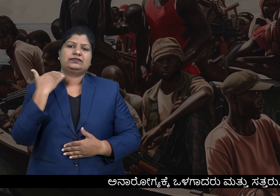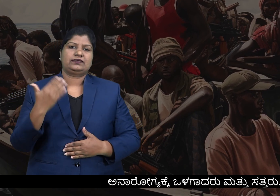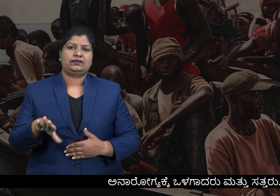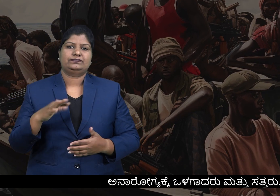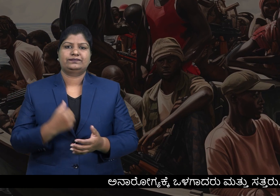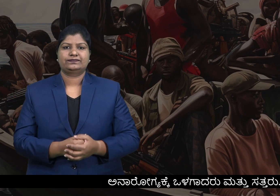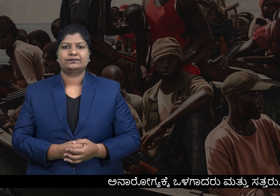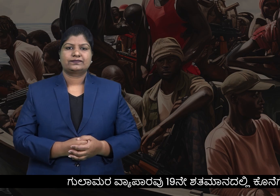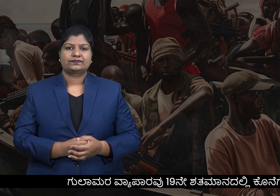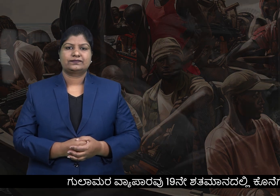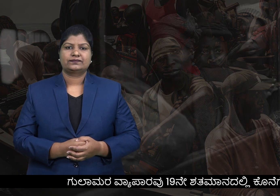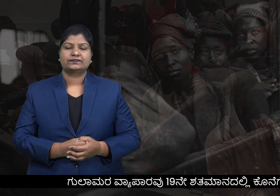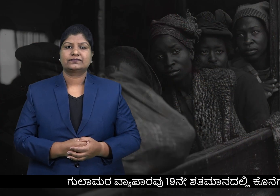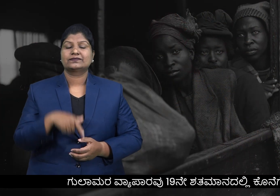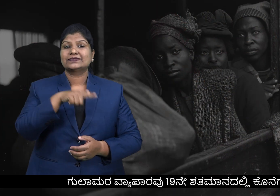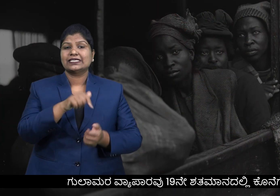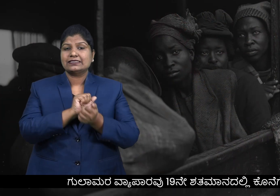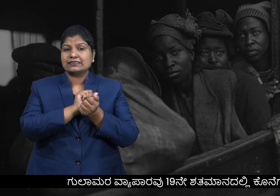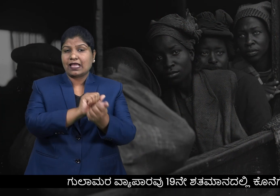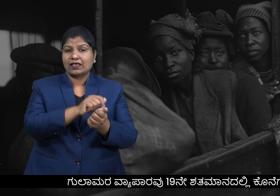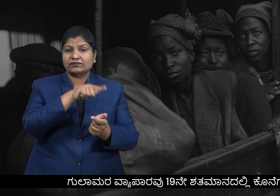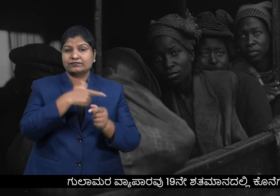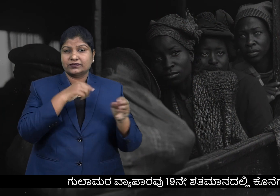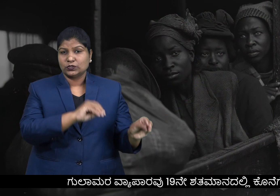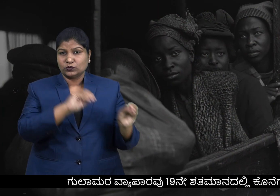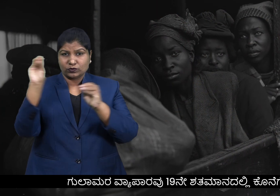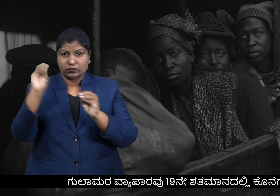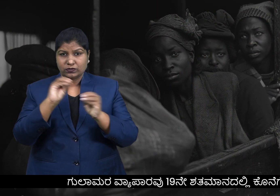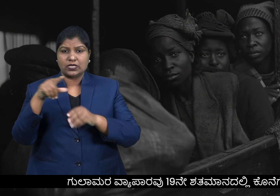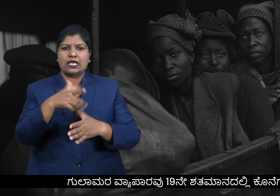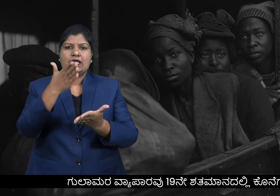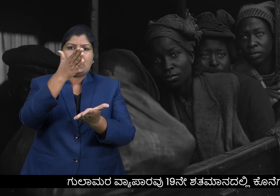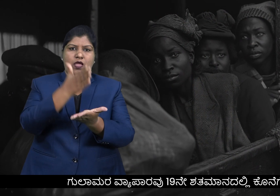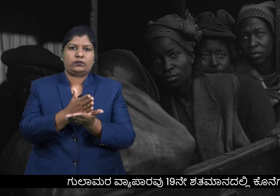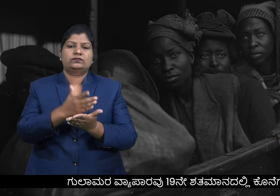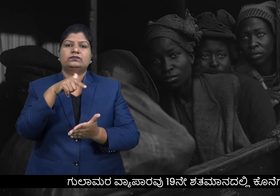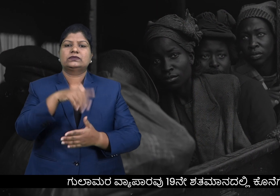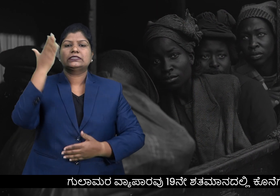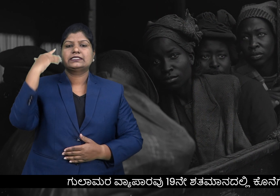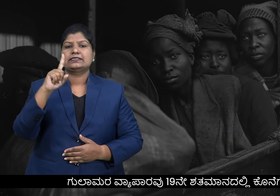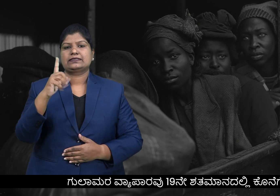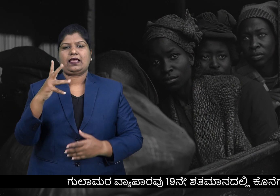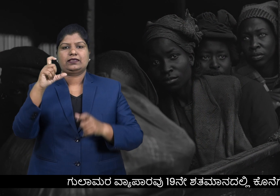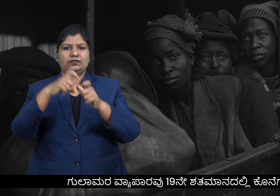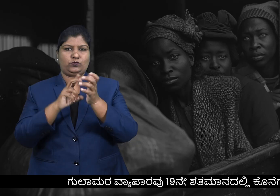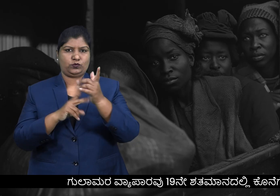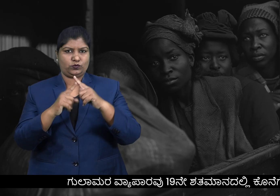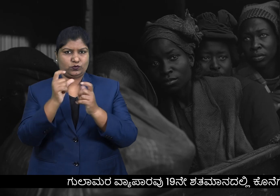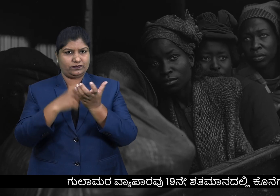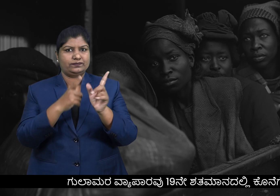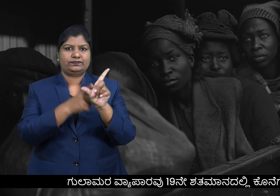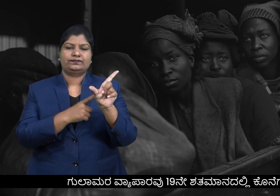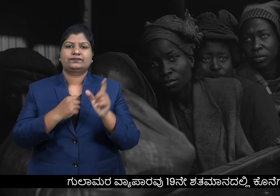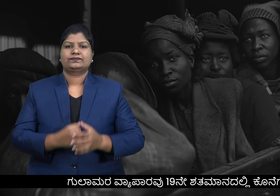ಸತ್ತರು. ಗುಲಾಮರ ವ್ಯಾಪಾರವು 19ನೇ ಶತಮಾನದಲ್ಲಿ ಕೊನೆಗೊಂಡಿತು.